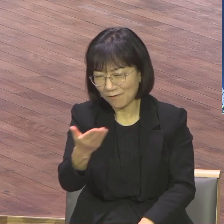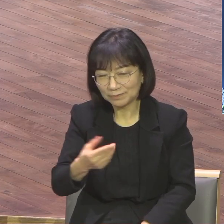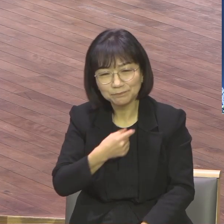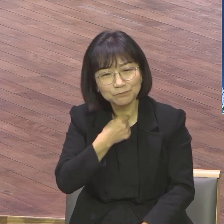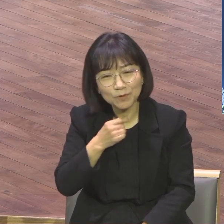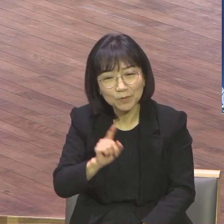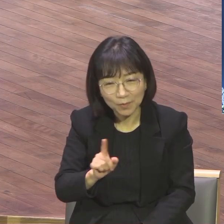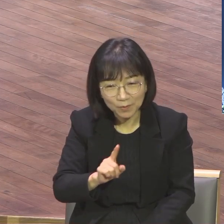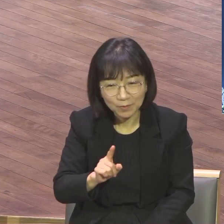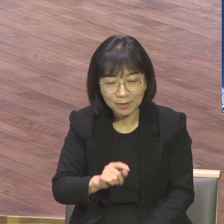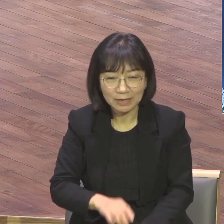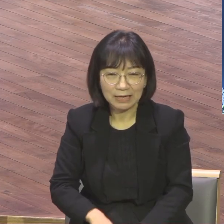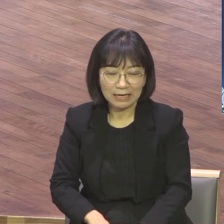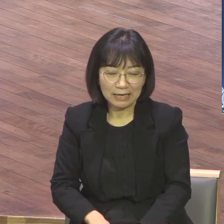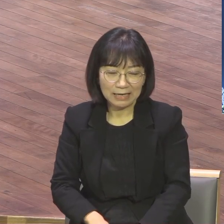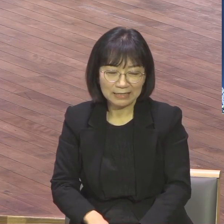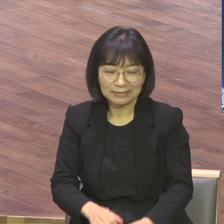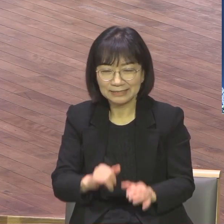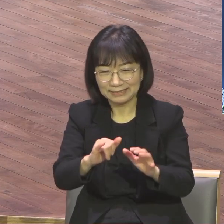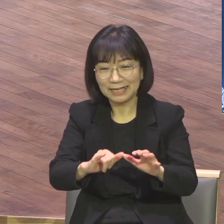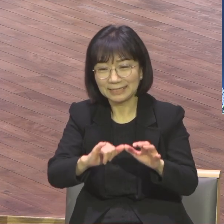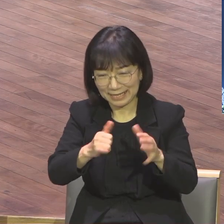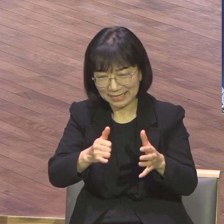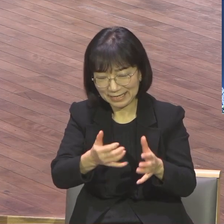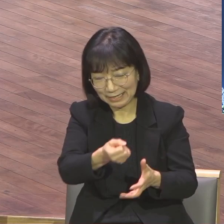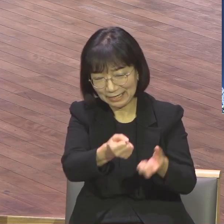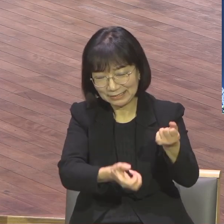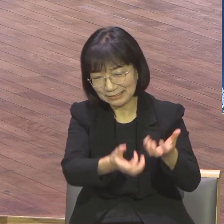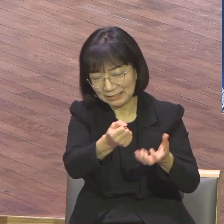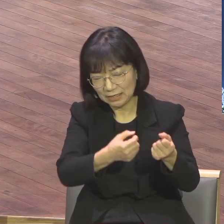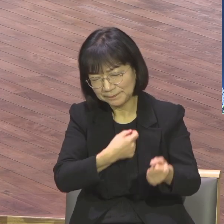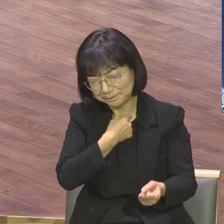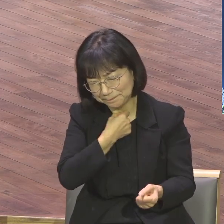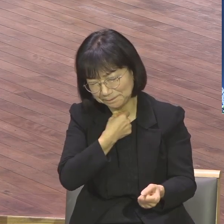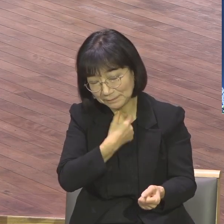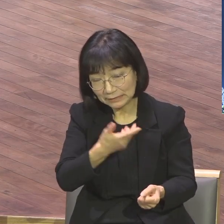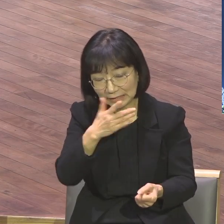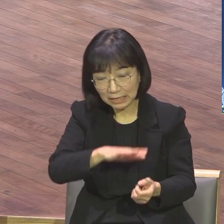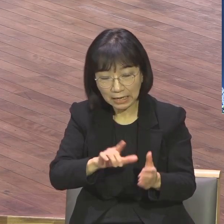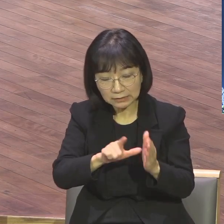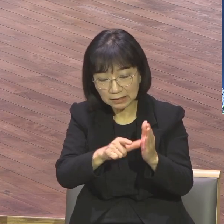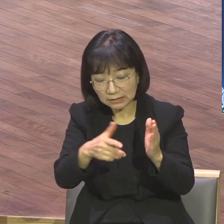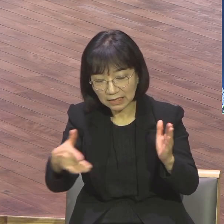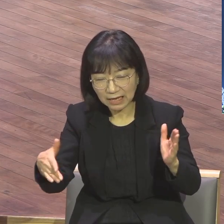있는 소원하는 모든 서론적인 것, 세상적인 것 다 없어집니다.